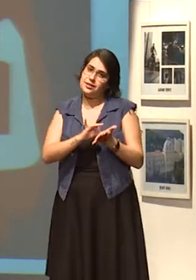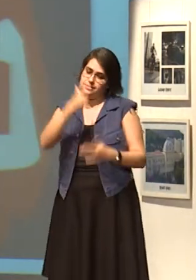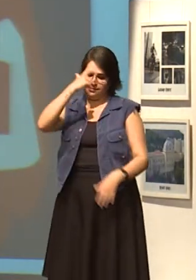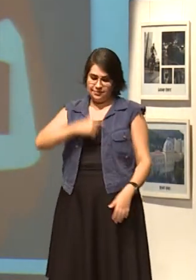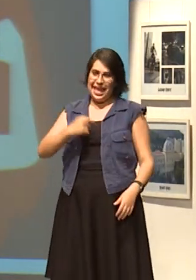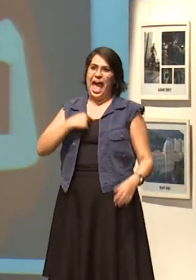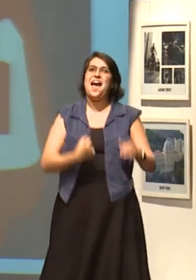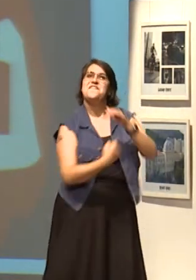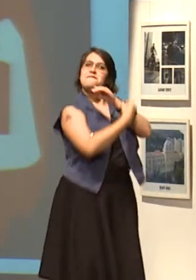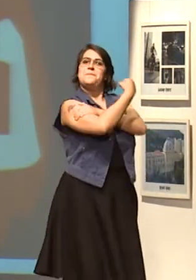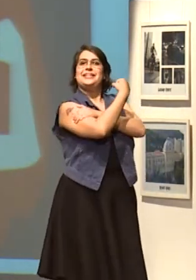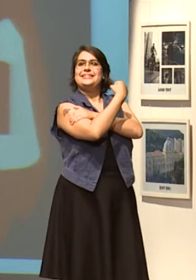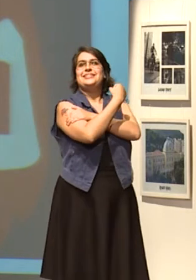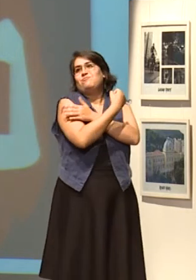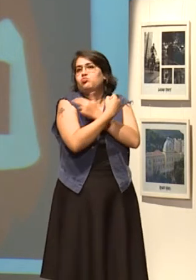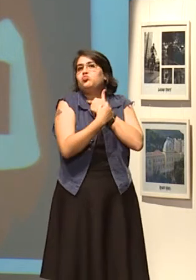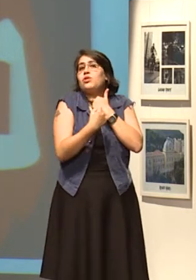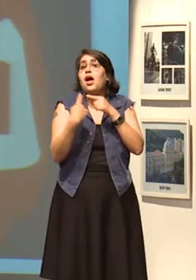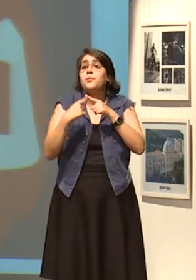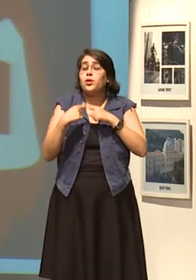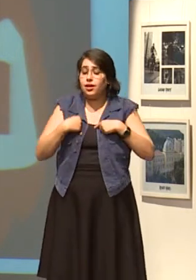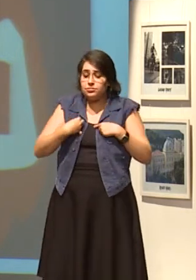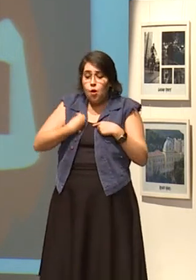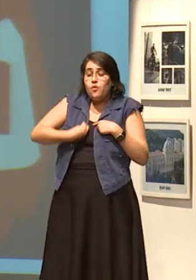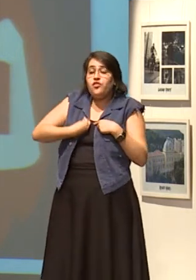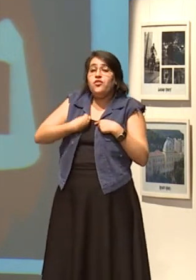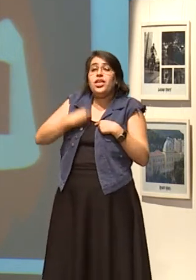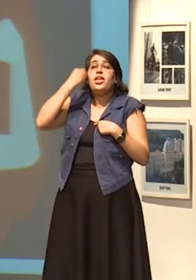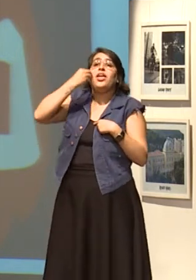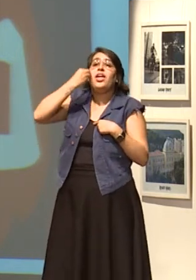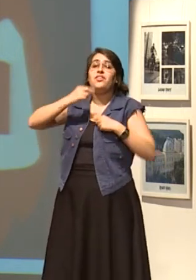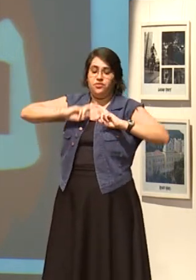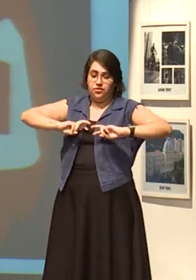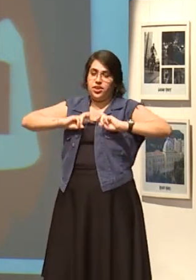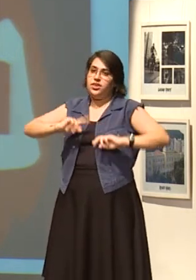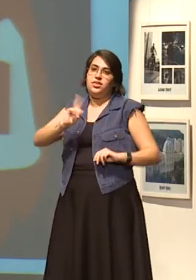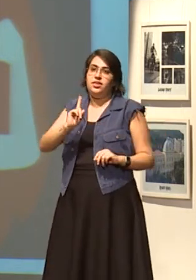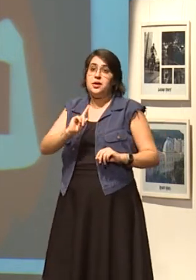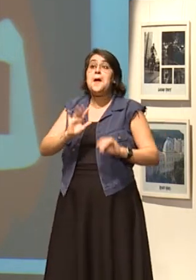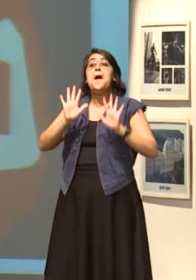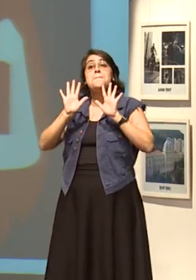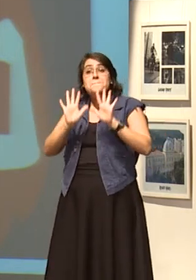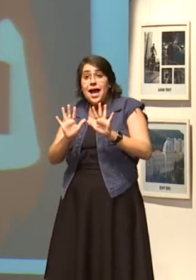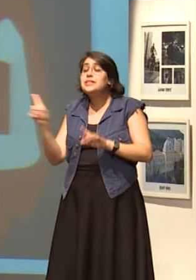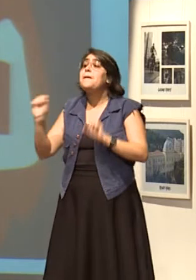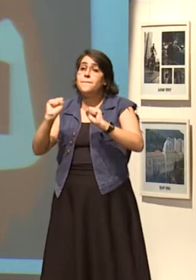De verdade, o homem, ele não pode se denominar feminista, porque isso não é uma vivência dele, uma experiência